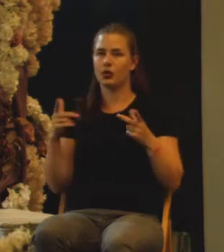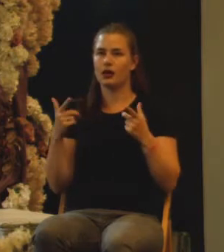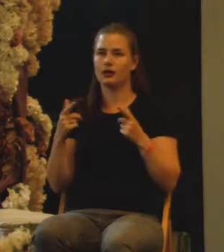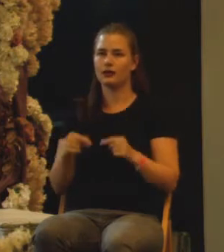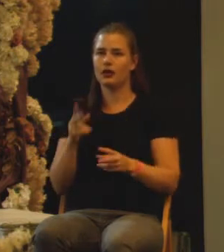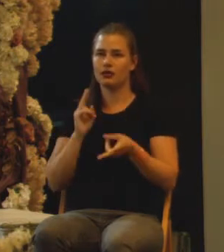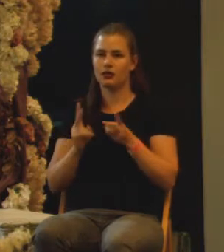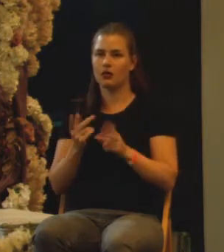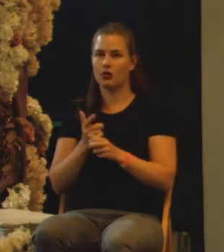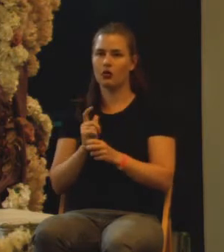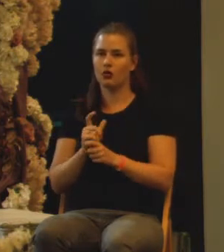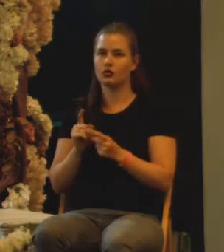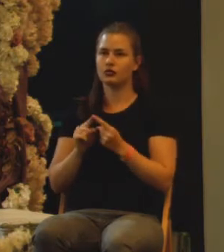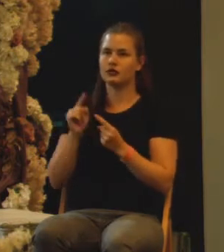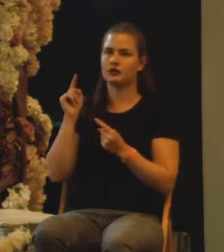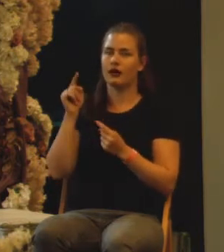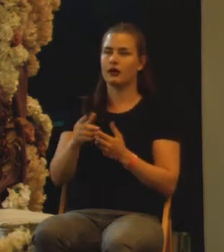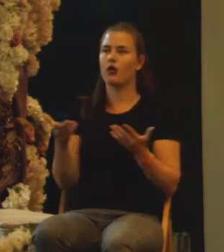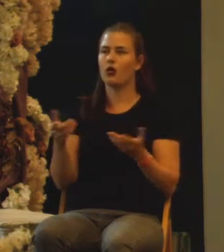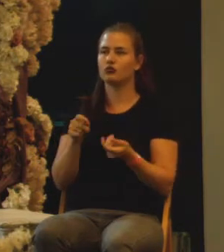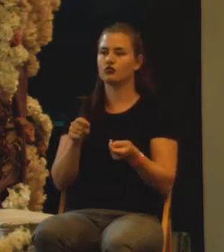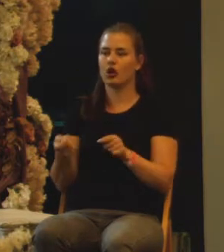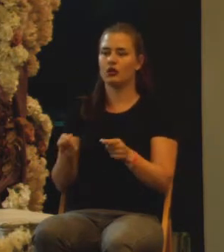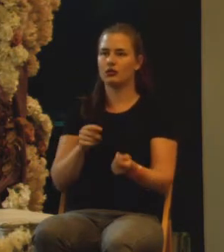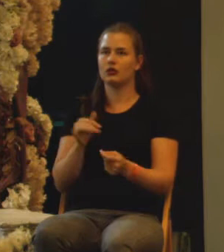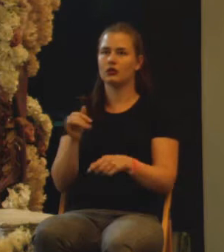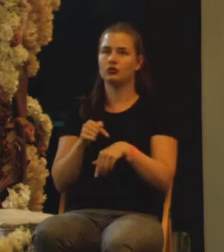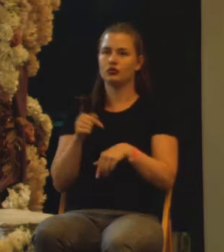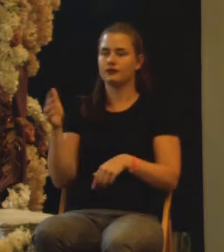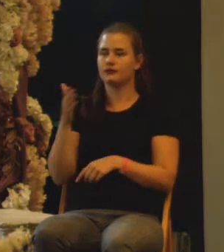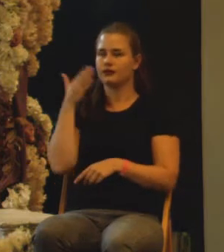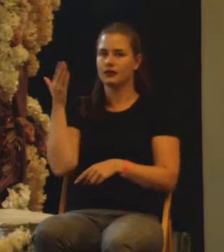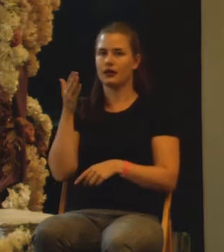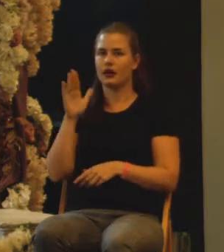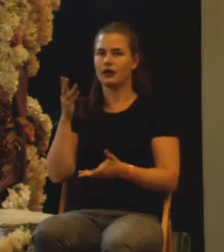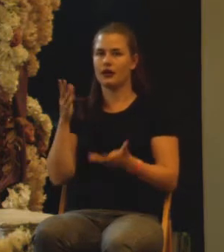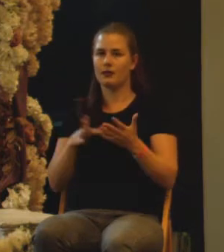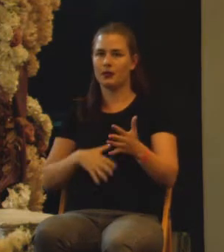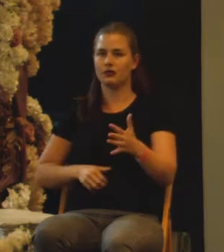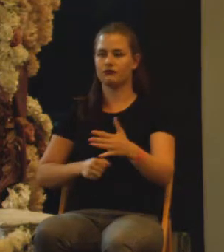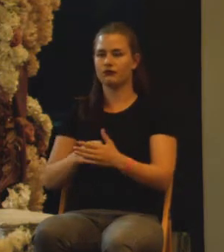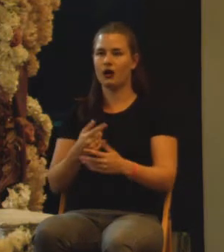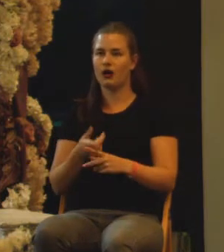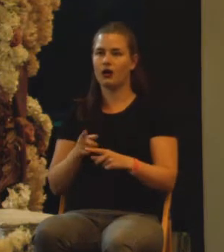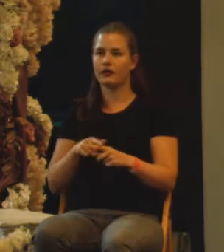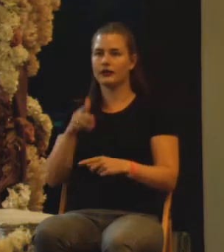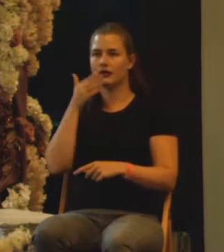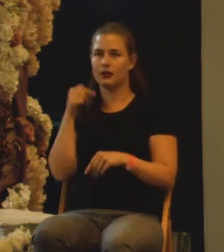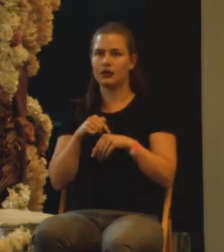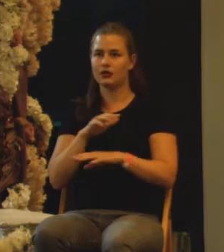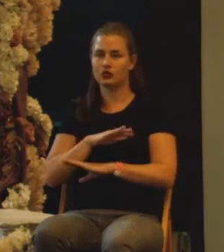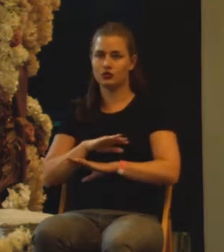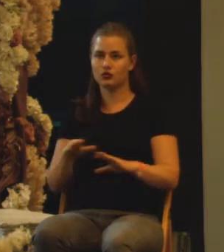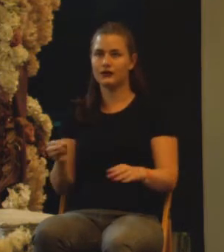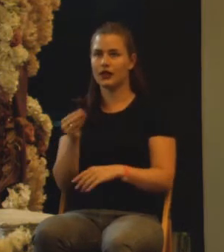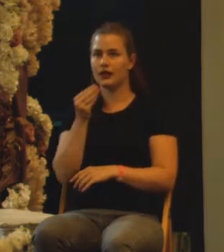готовит очень далеко какой-то шашлык, и ты, ну, чувствуешь его запах, хотя если бы ты был сыт, ты бы этого запаха совершенно не чувствовал. То